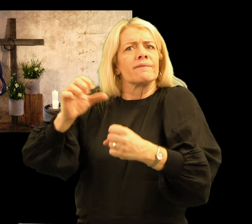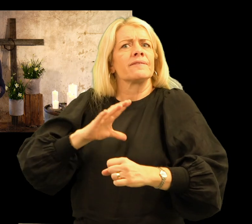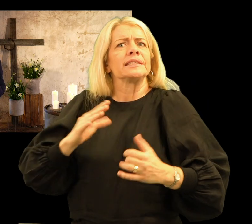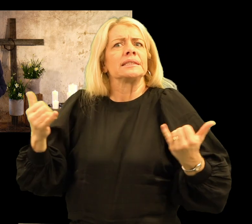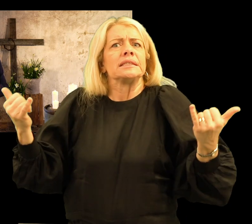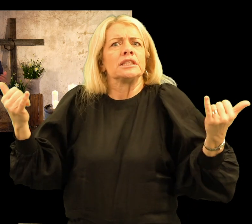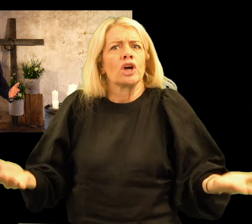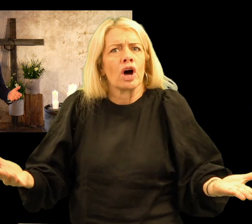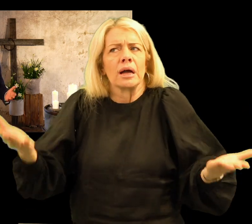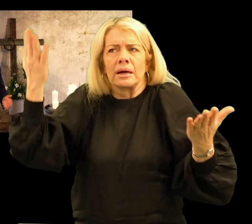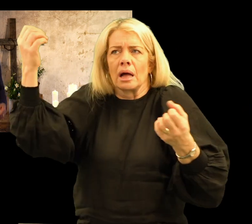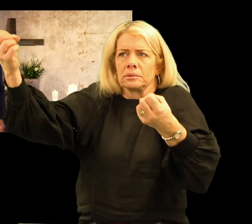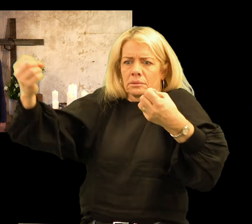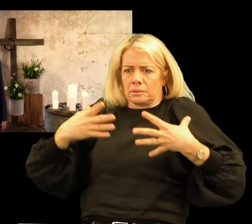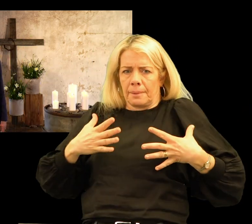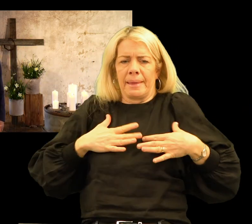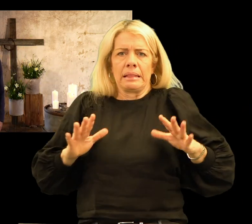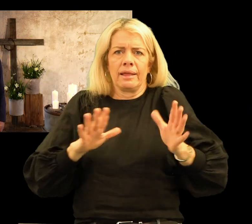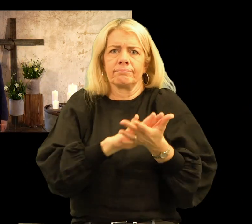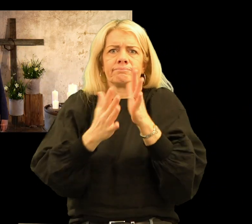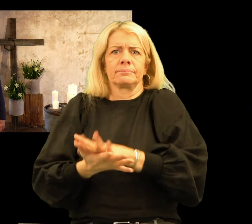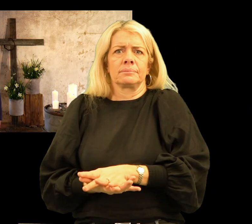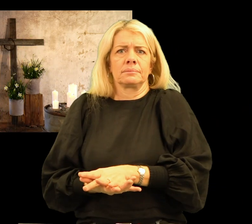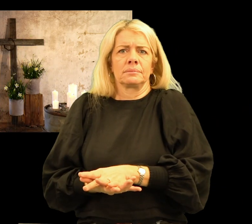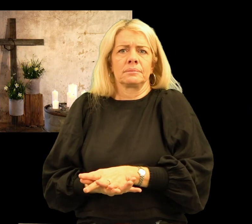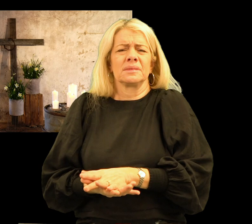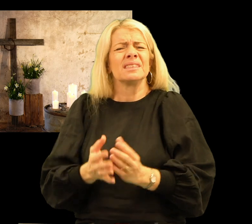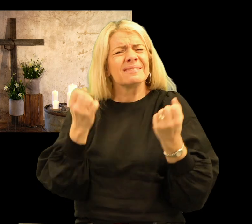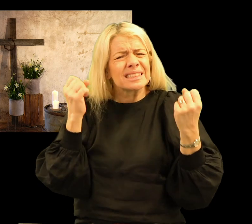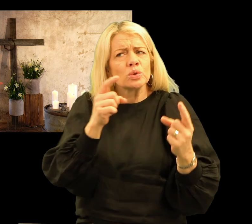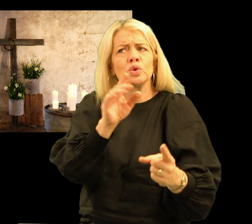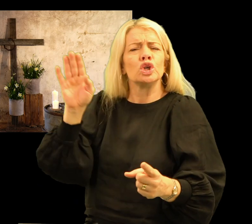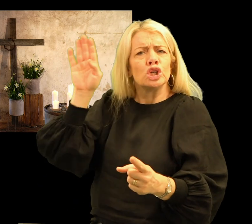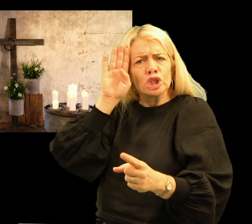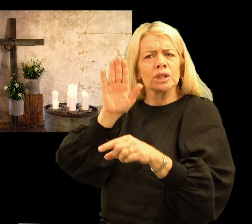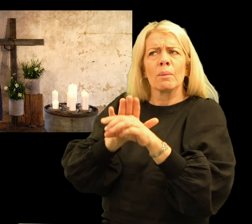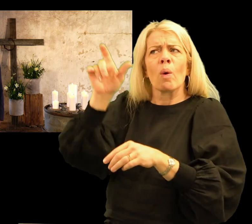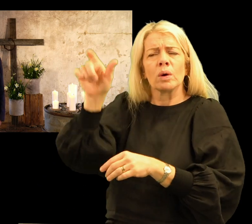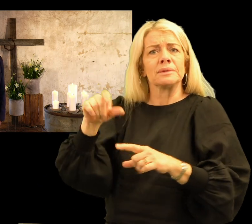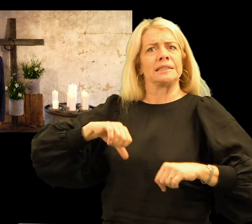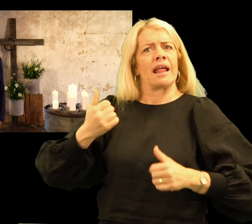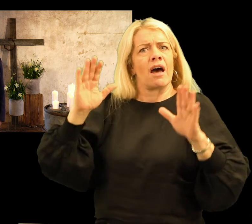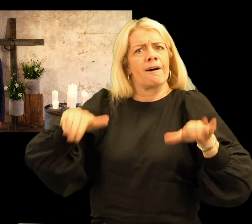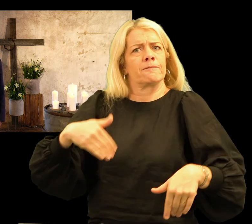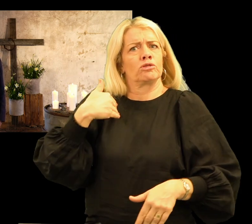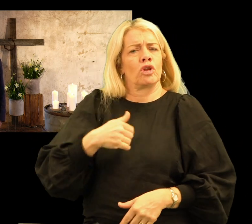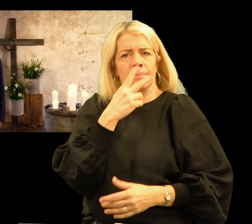våra liv rätt, och hela den här världen rätt för den delen. Så lyssna på honom som uppstått från de